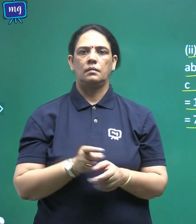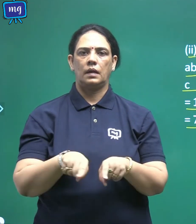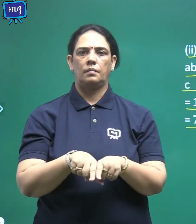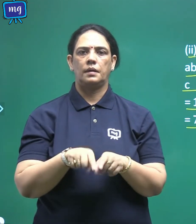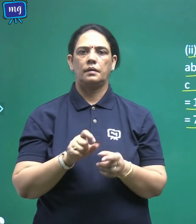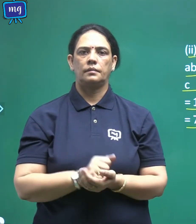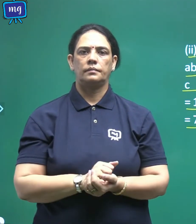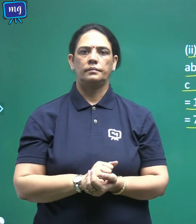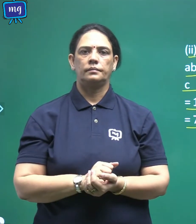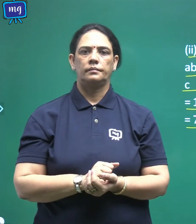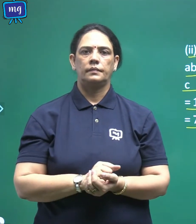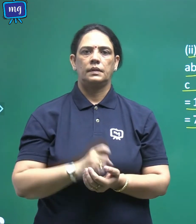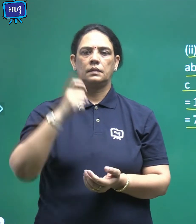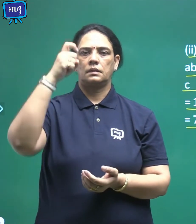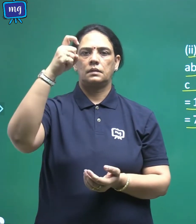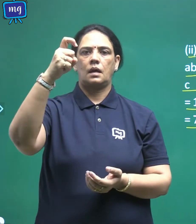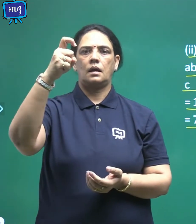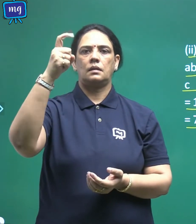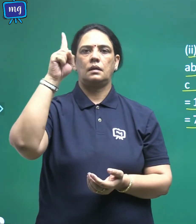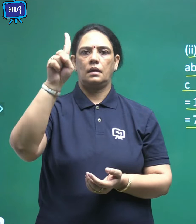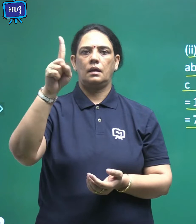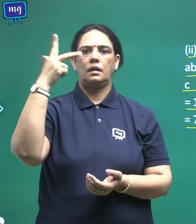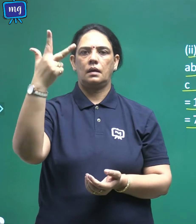बराबर 718।